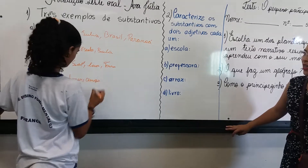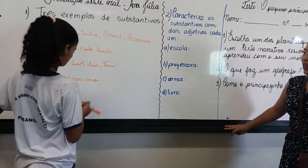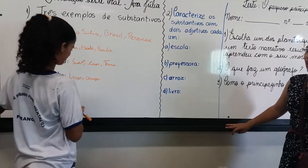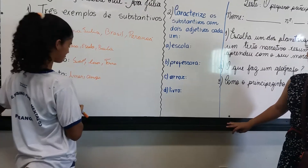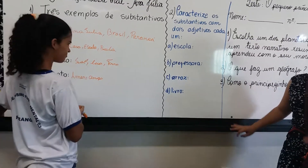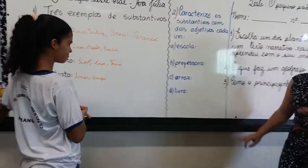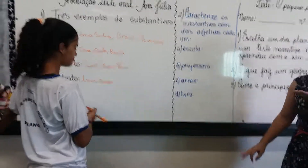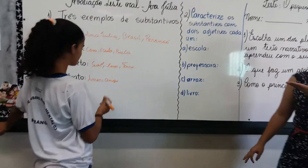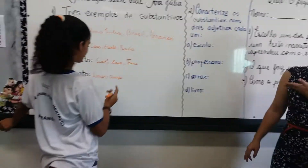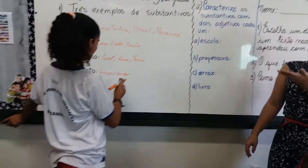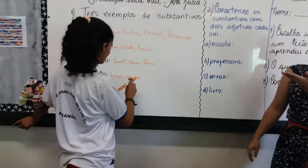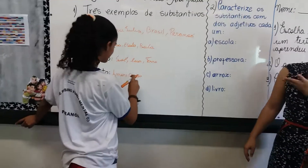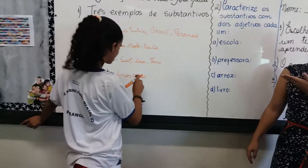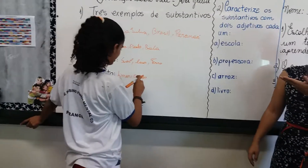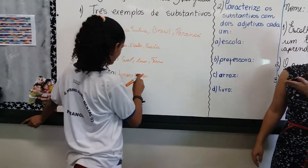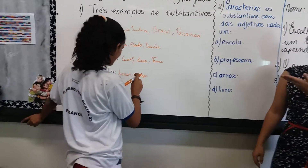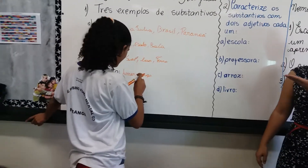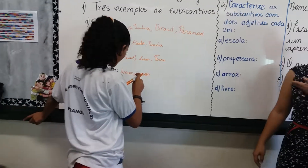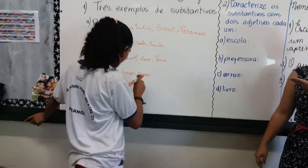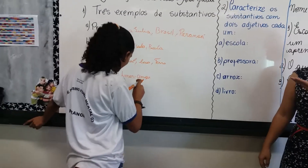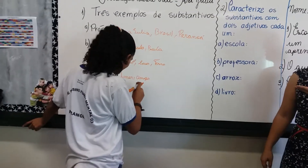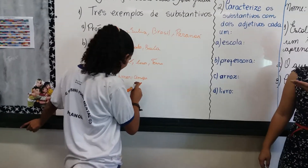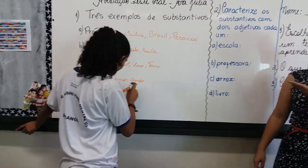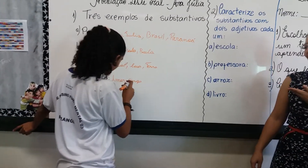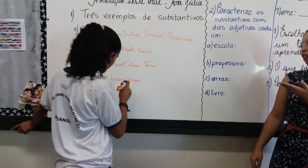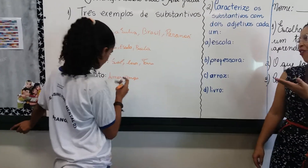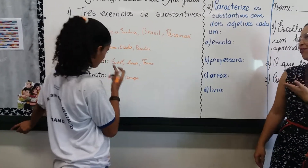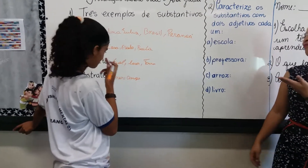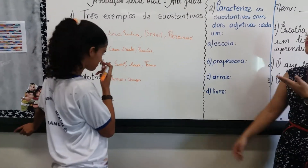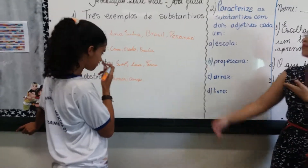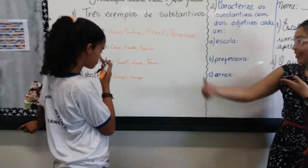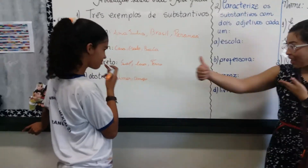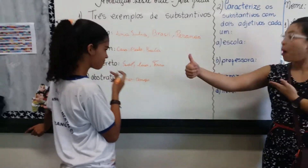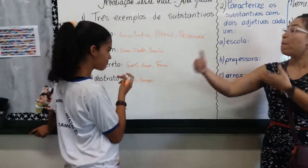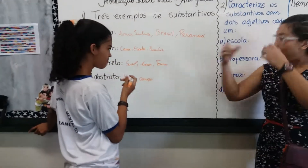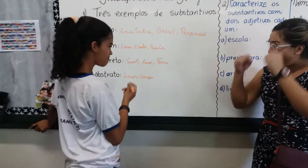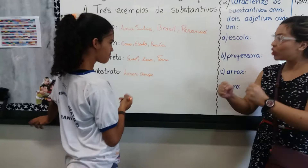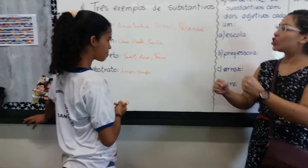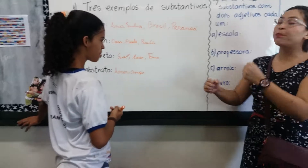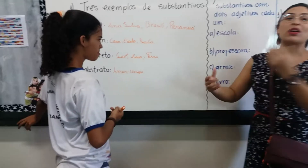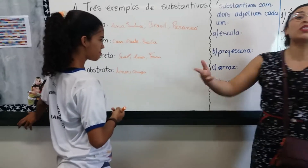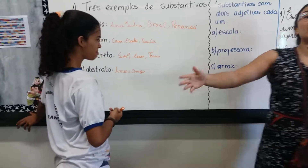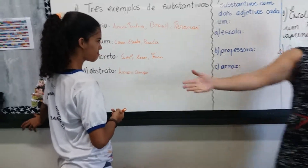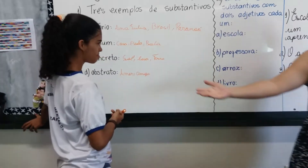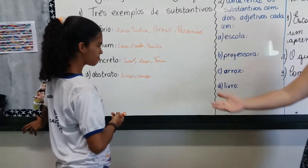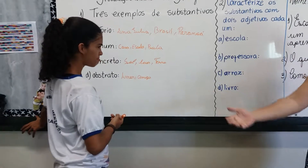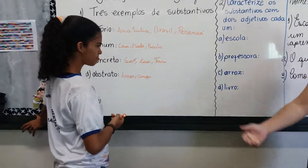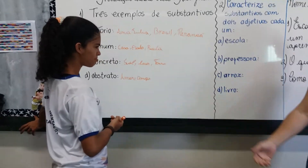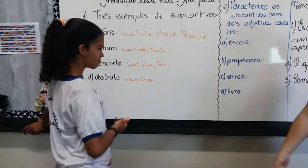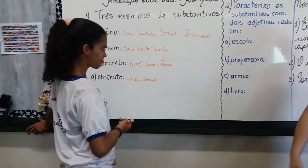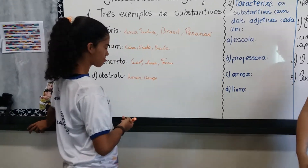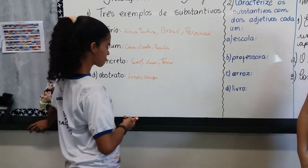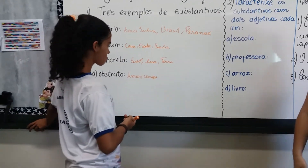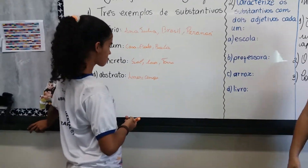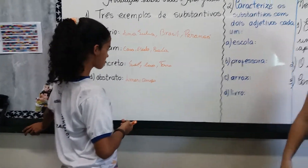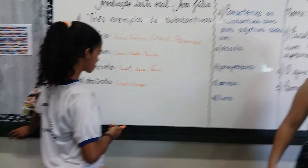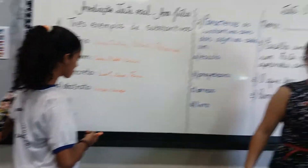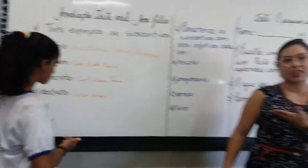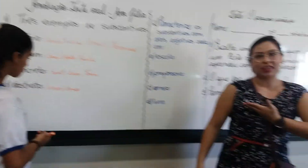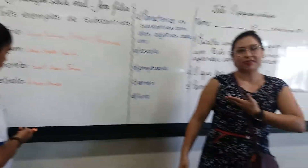Amiga. Então deve ser amizade. Isso. Olha, provavelmente. Muito bem. Aí tem que... Não é o mesmo. Professor. Isso. Amiga e amizade é tudo aqui. Ui,